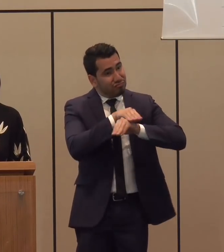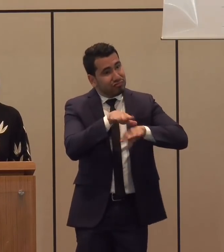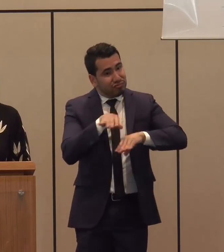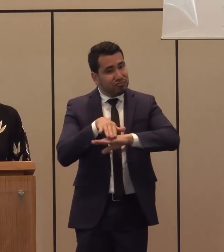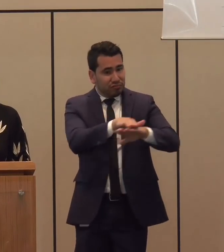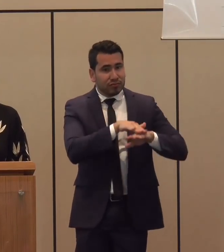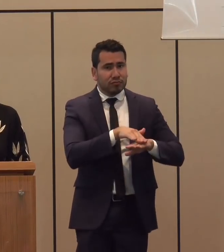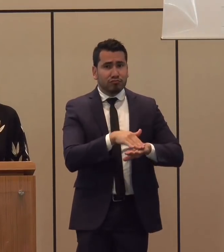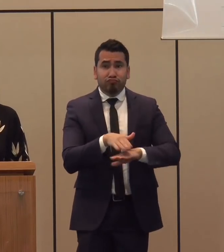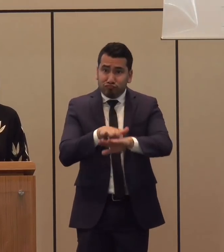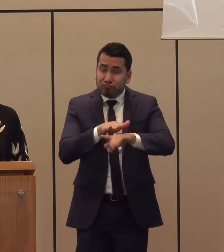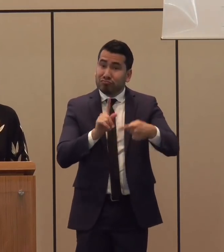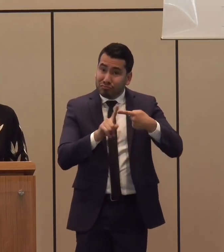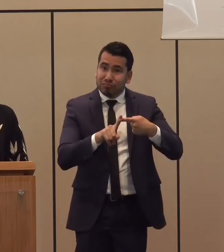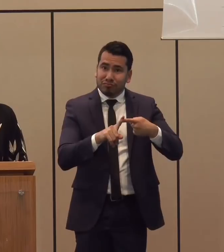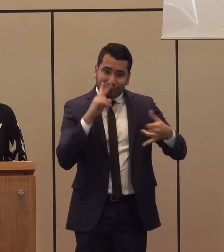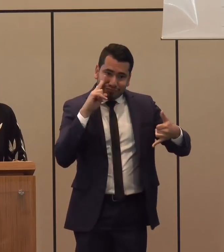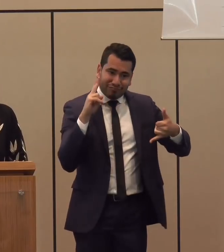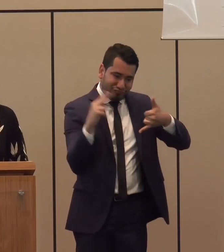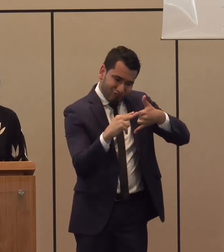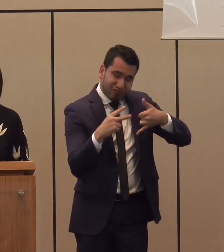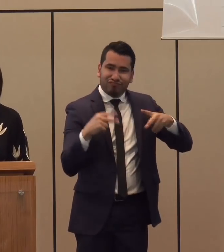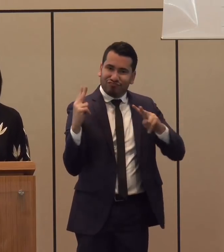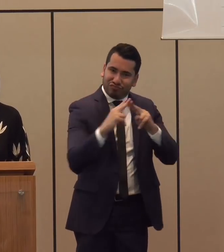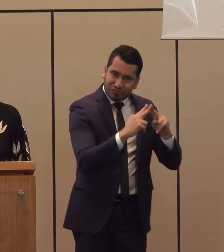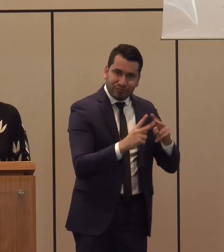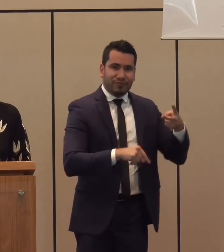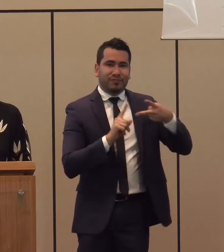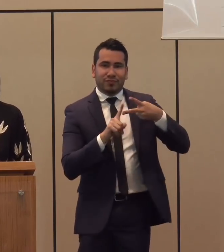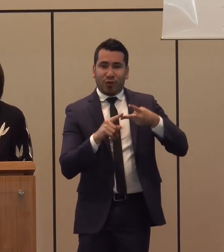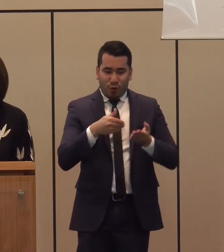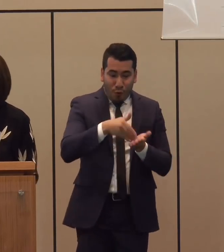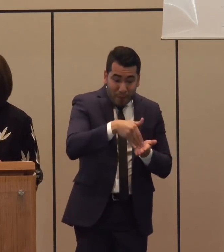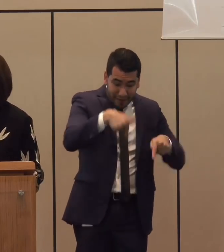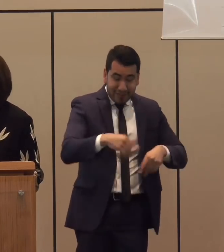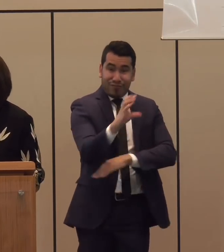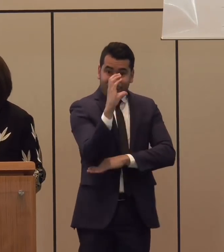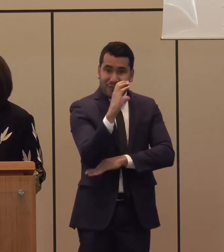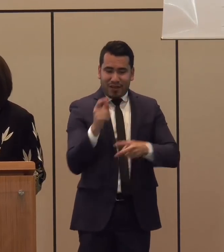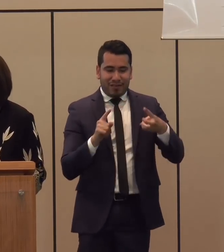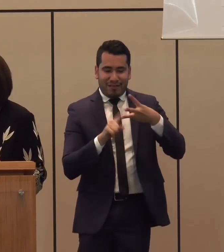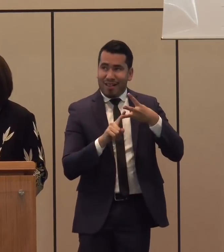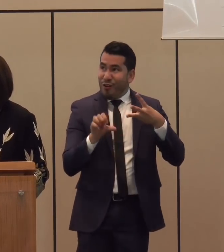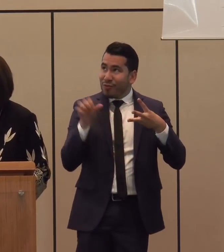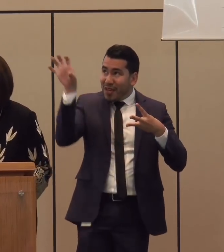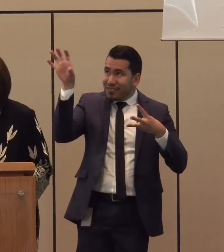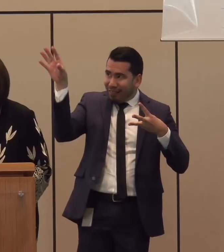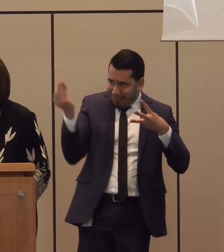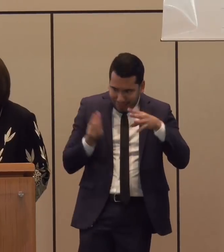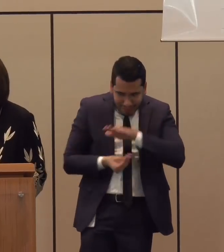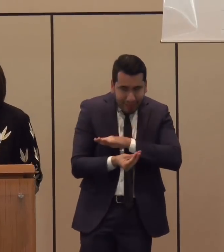conozcan colombiana compren colombiano y lo compre en contrabando entonces voy ahora a hacer un diálogo con